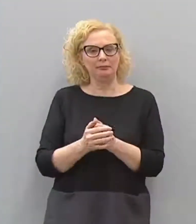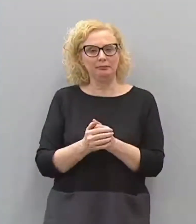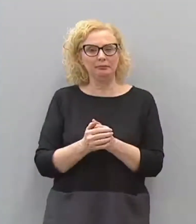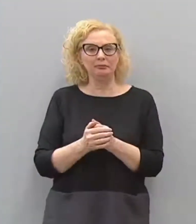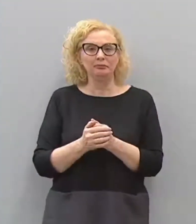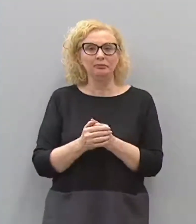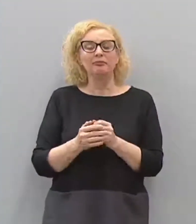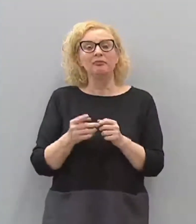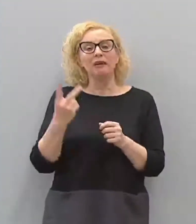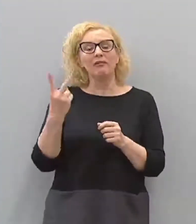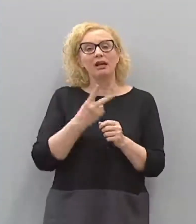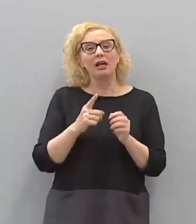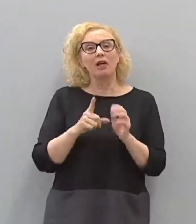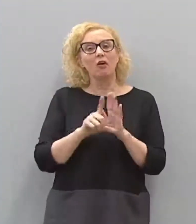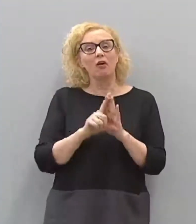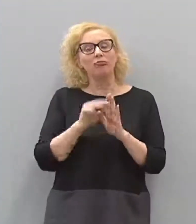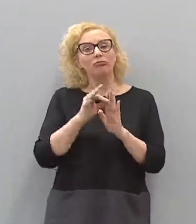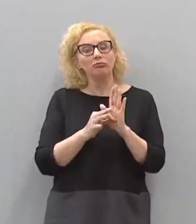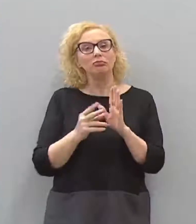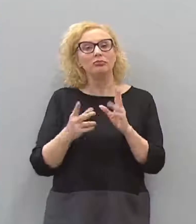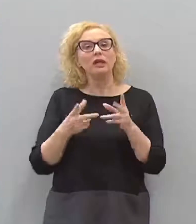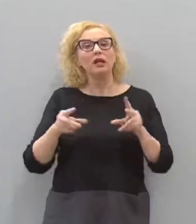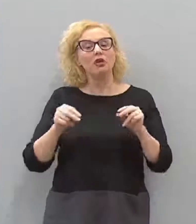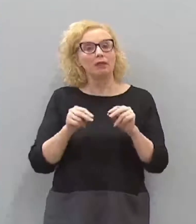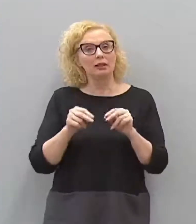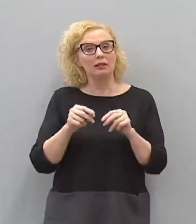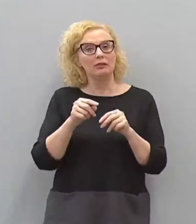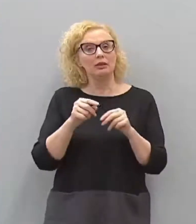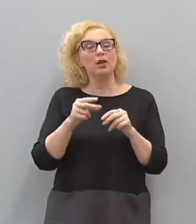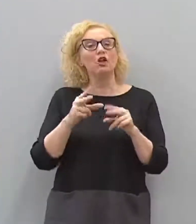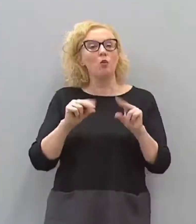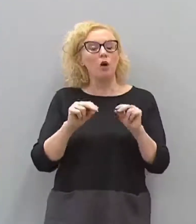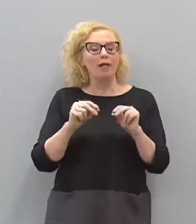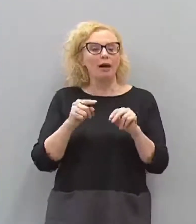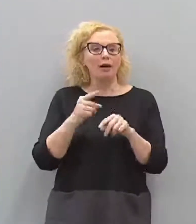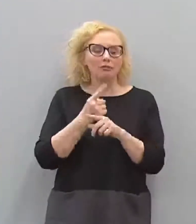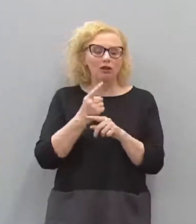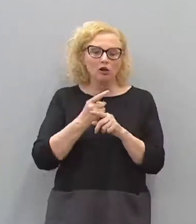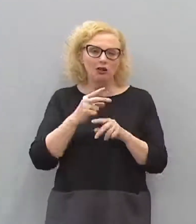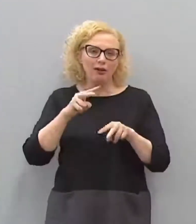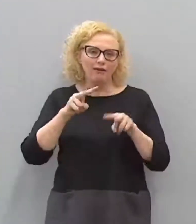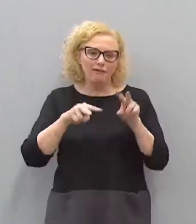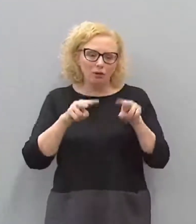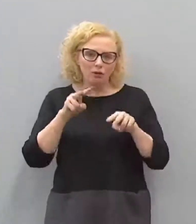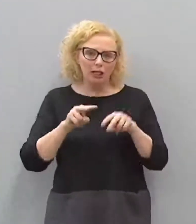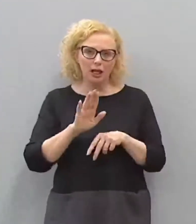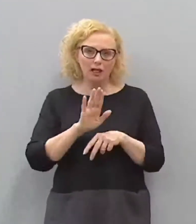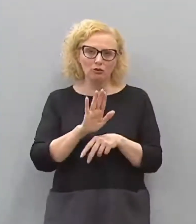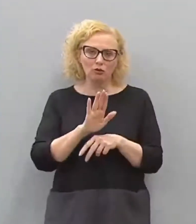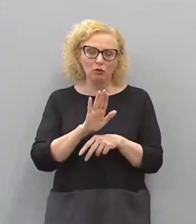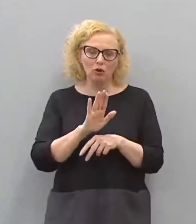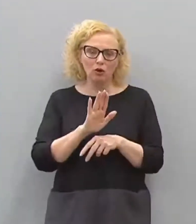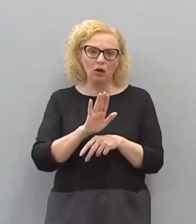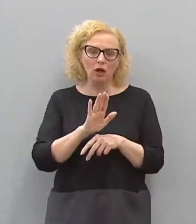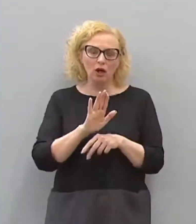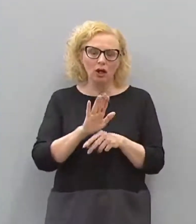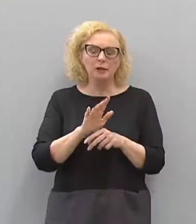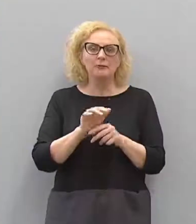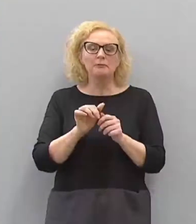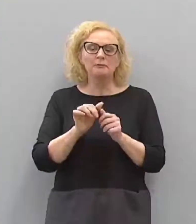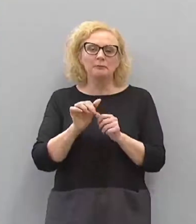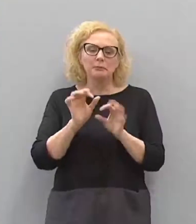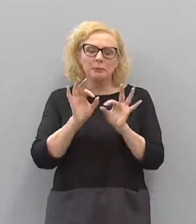innovativa che dovrà essere anche pesata che dovrà essere voglio dire preparata e